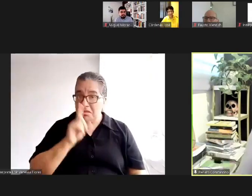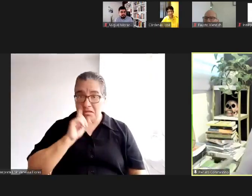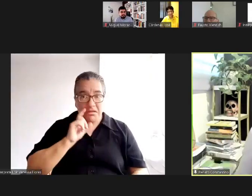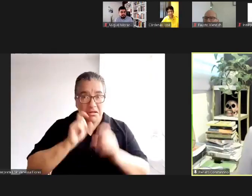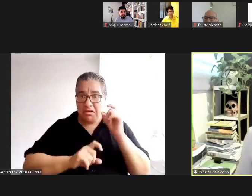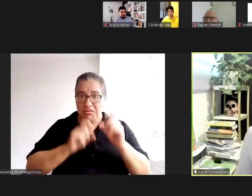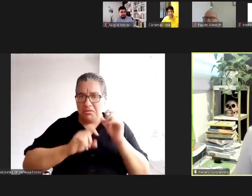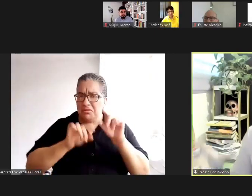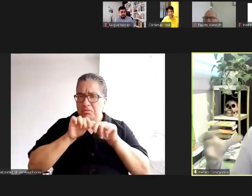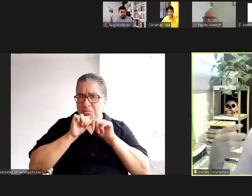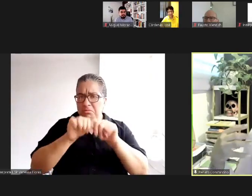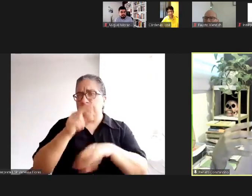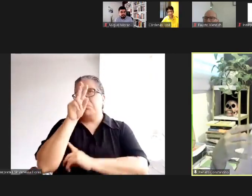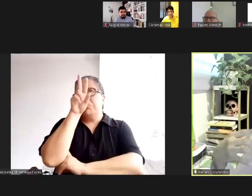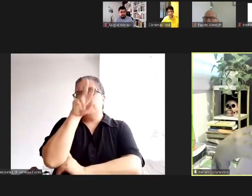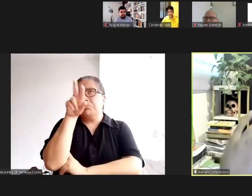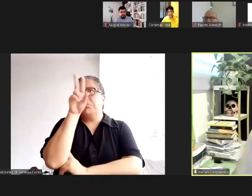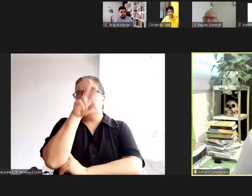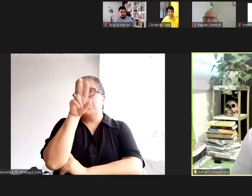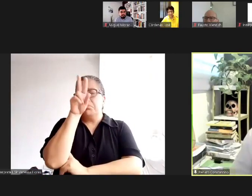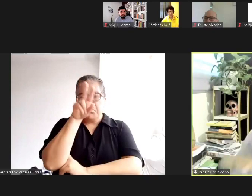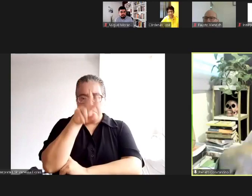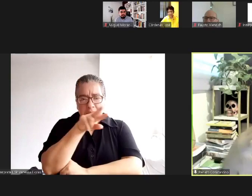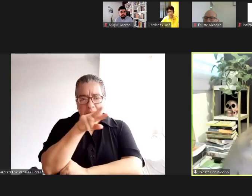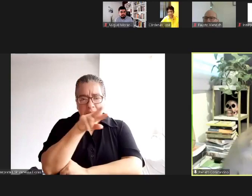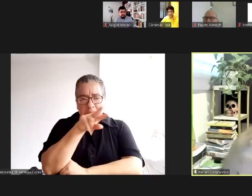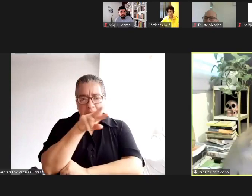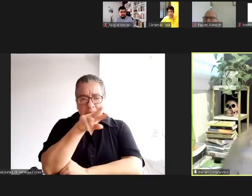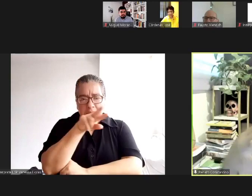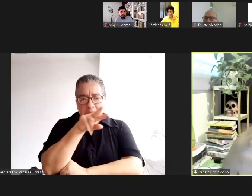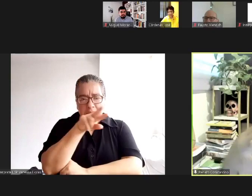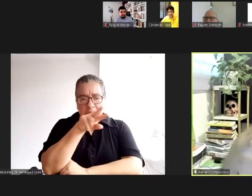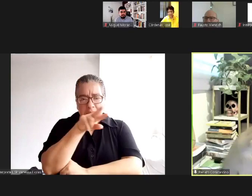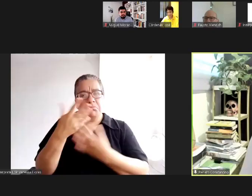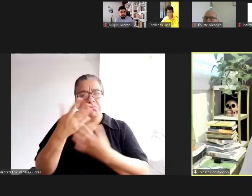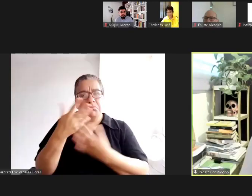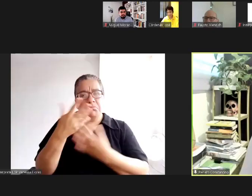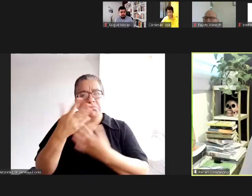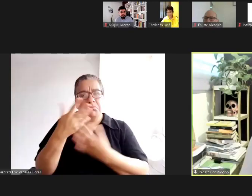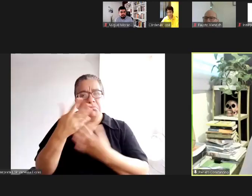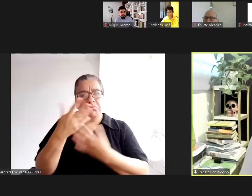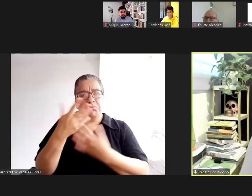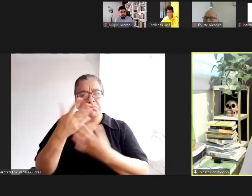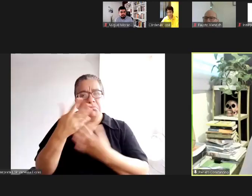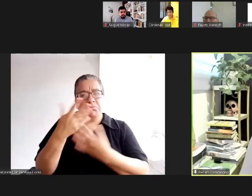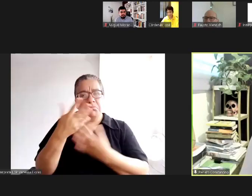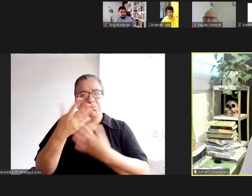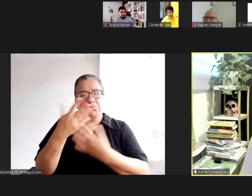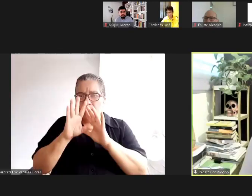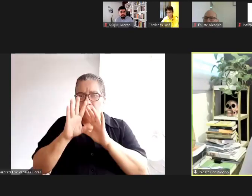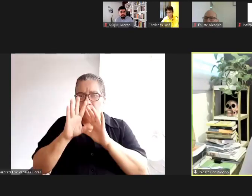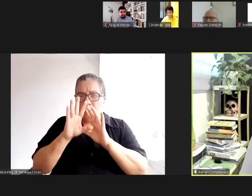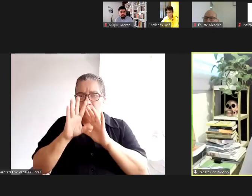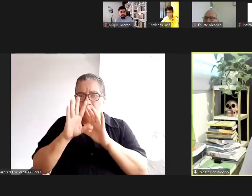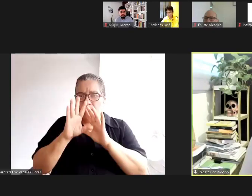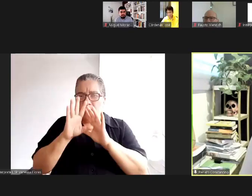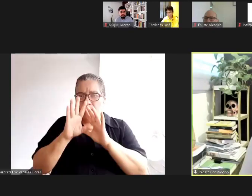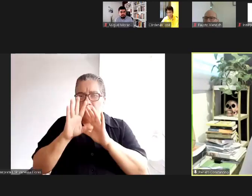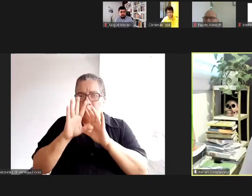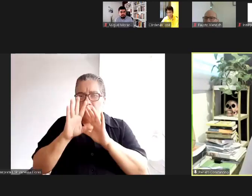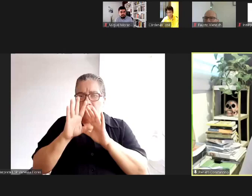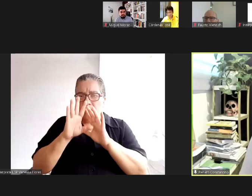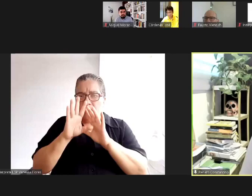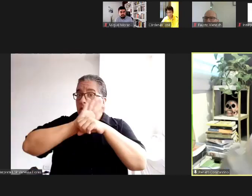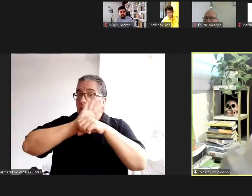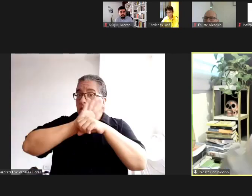programa tiene un buen contenido, pues la gente va a seguir viendo el programa o la película. Entonces creo que la pandemia, no voy a